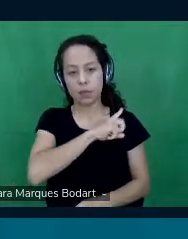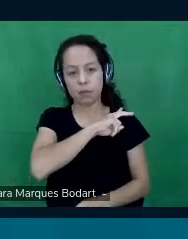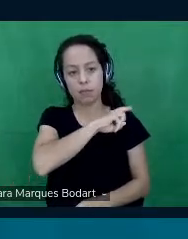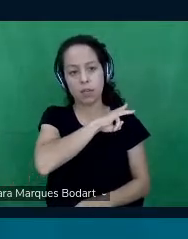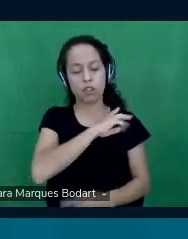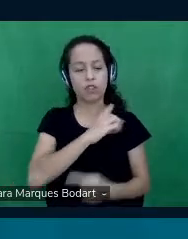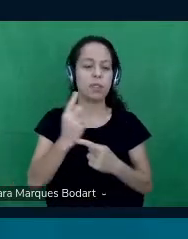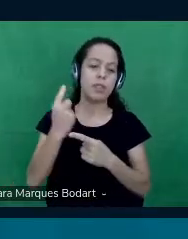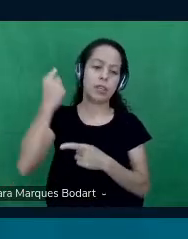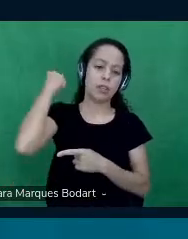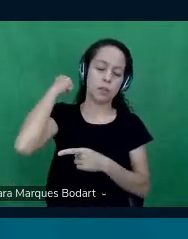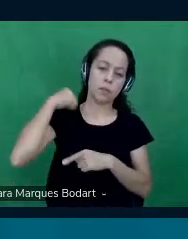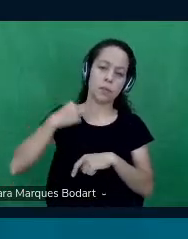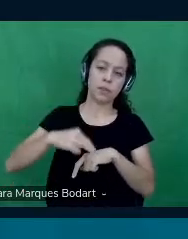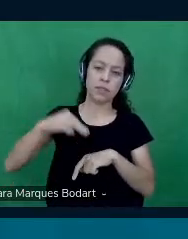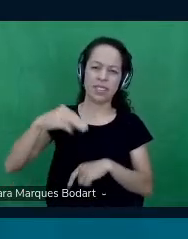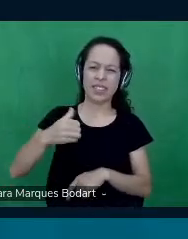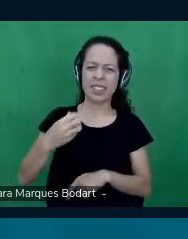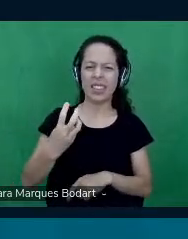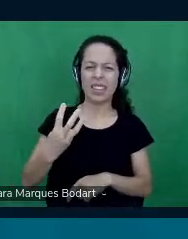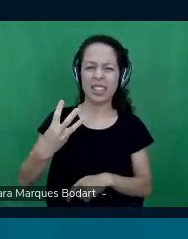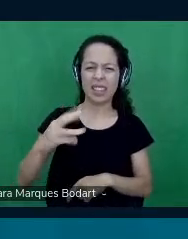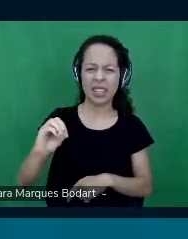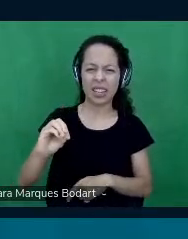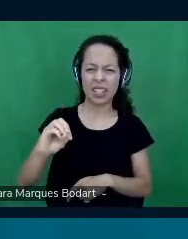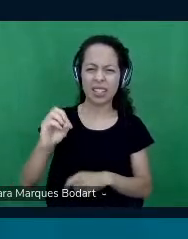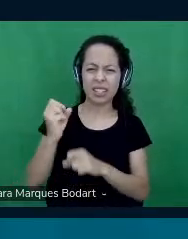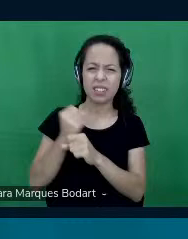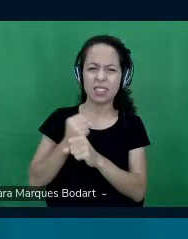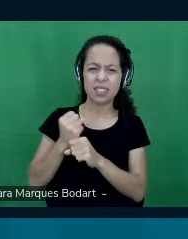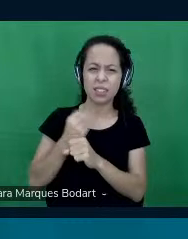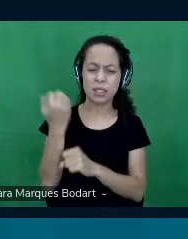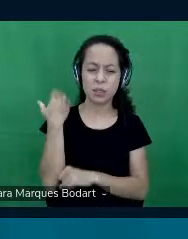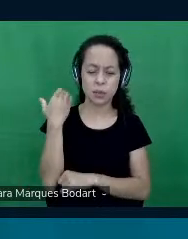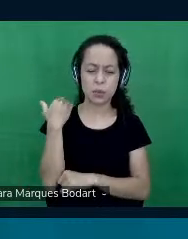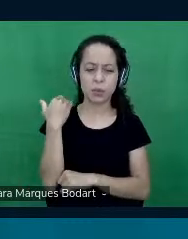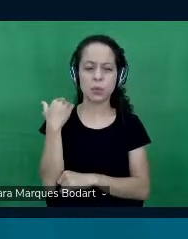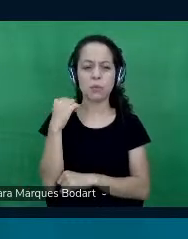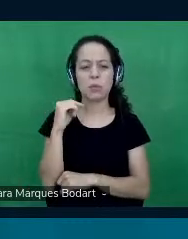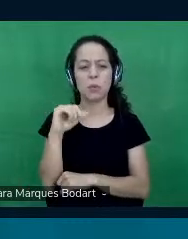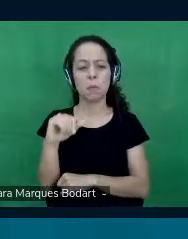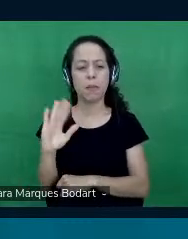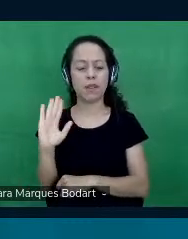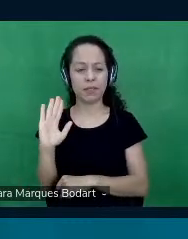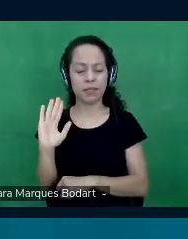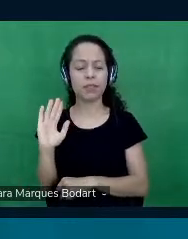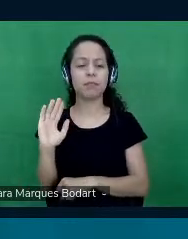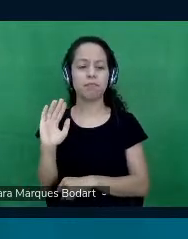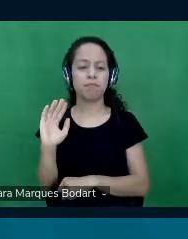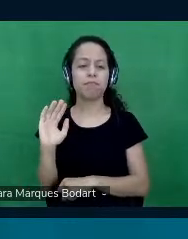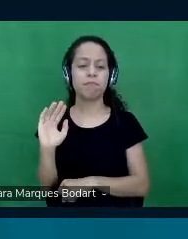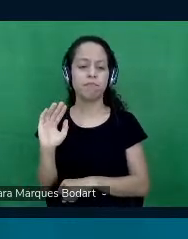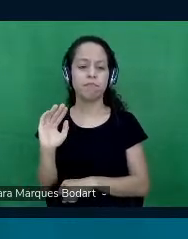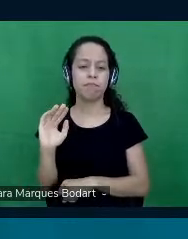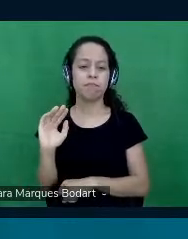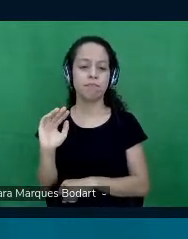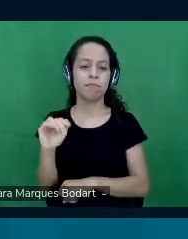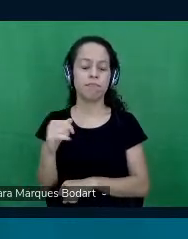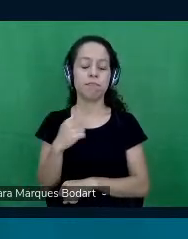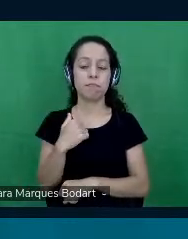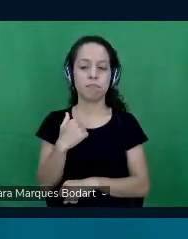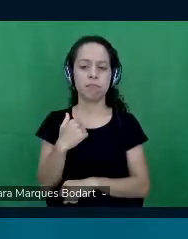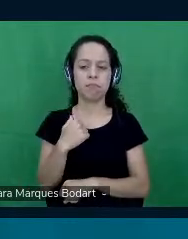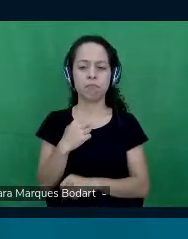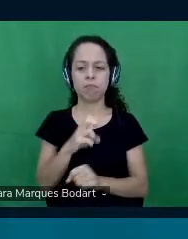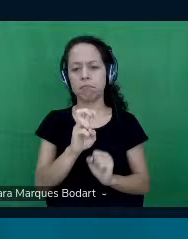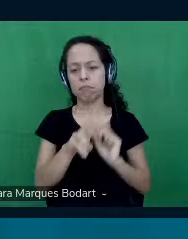há 30 anos, né, um pouquinho mais até do que isso, e o que eu